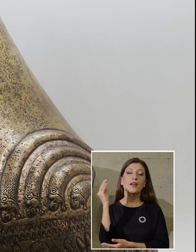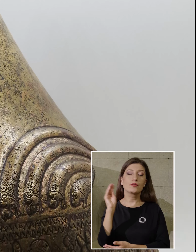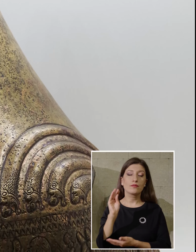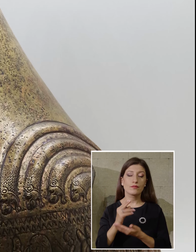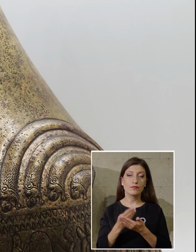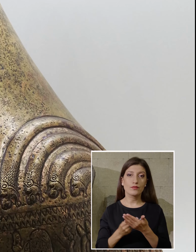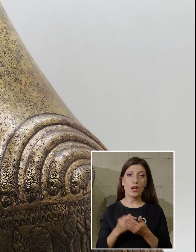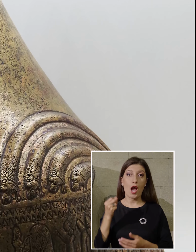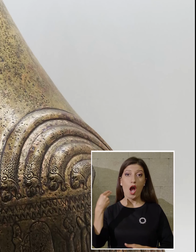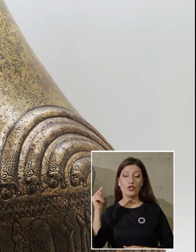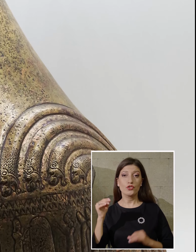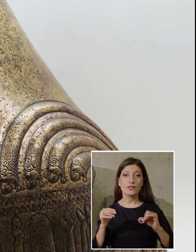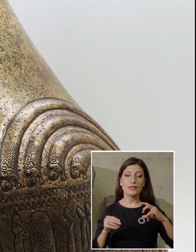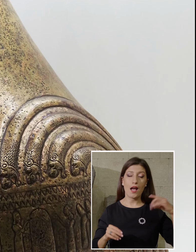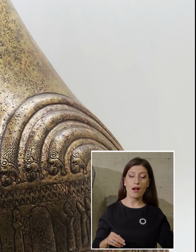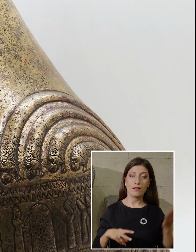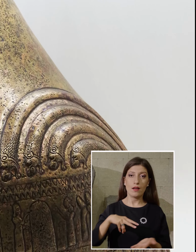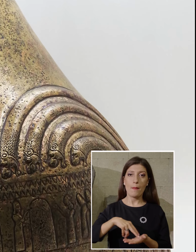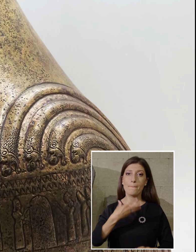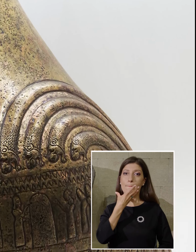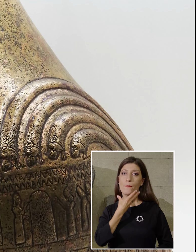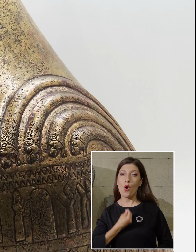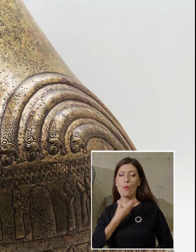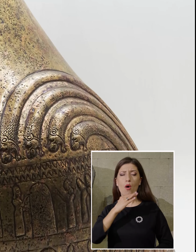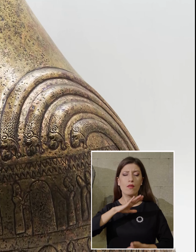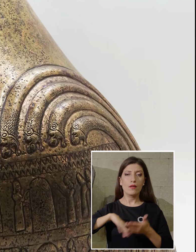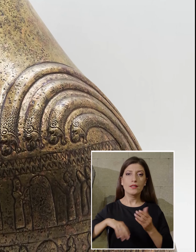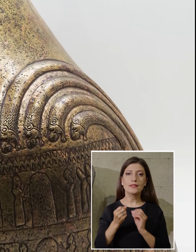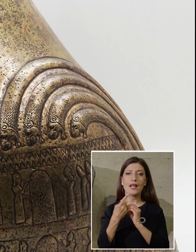ձախից կանգնած են մորուքավոր և անմորուս 11 առասպելական էակներ։